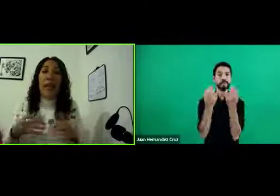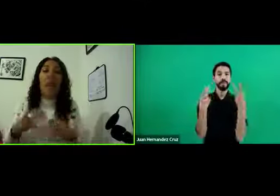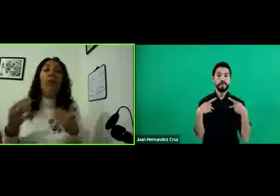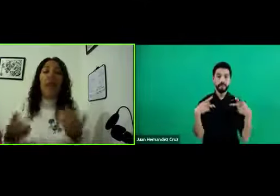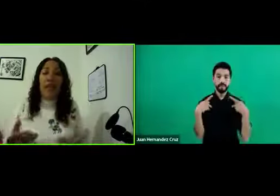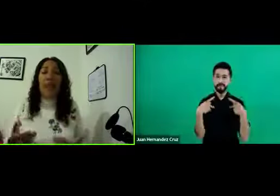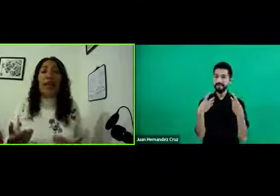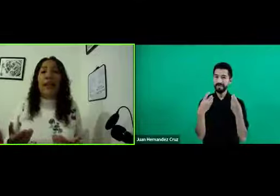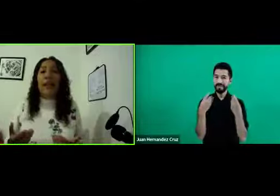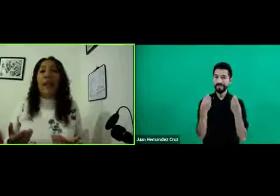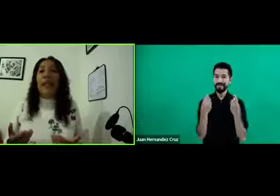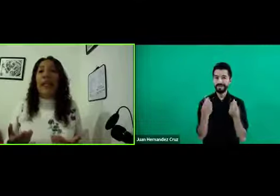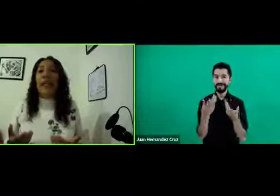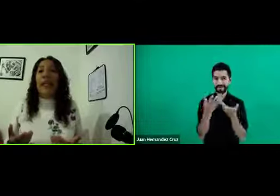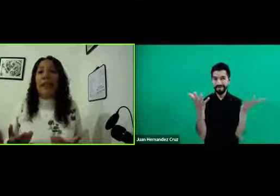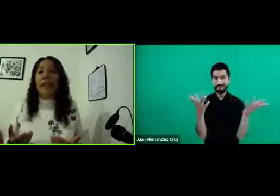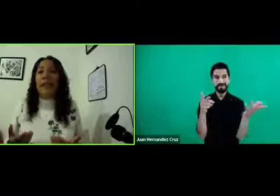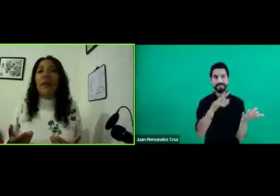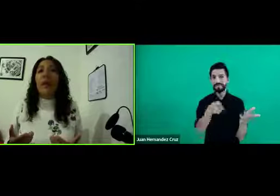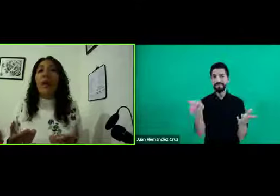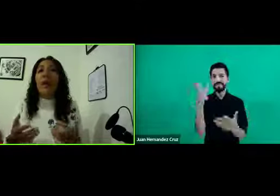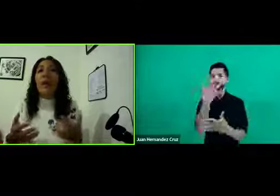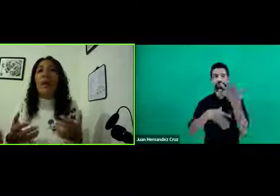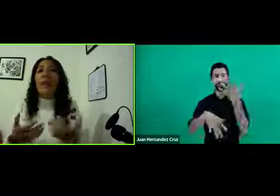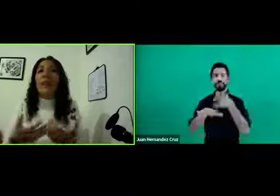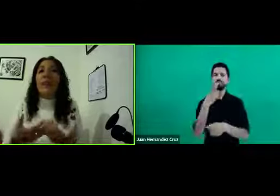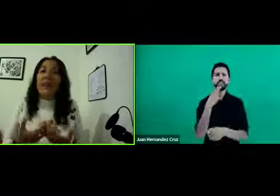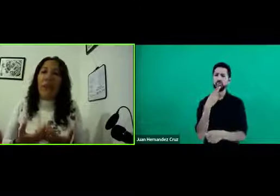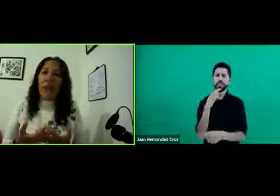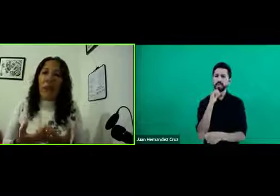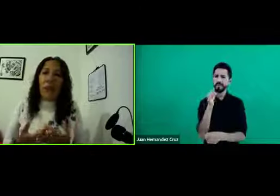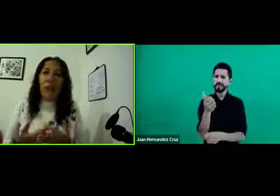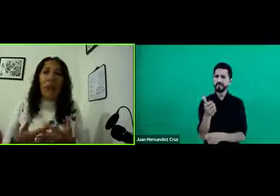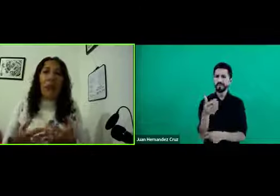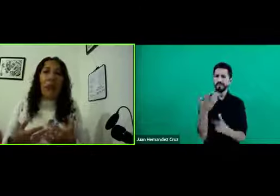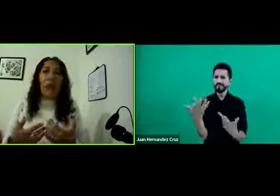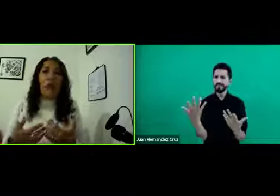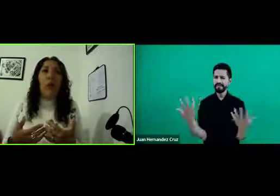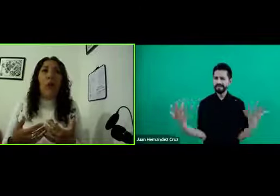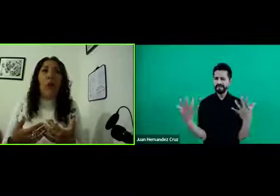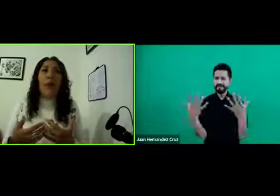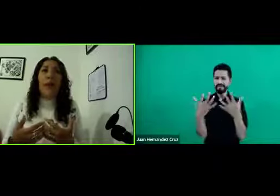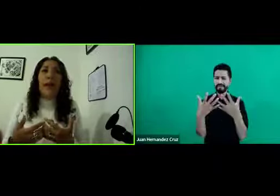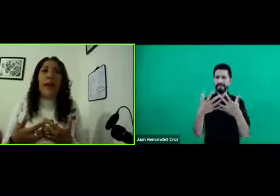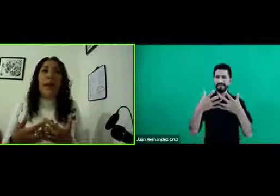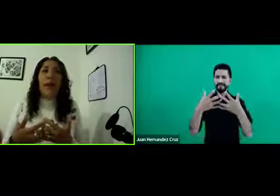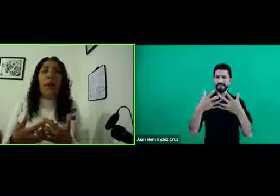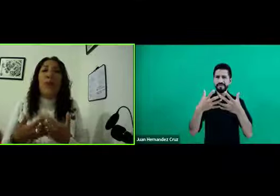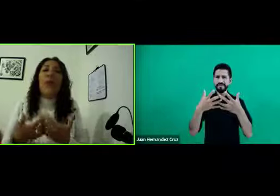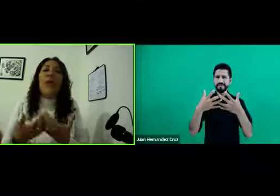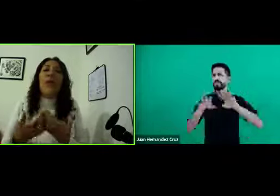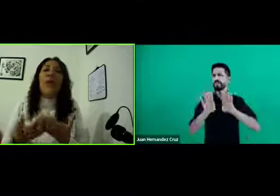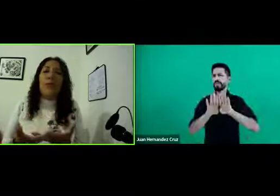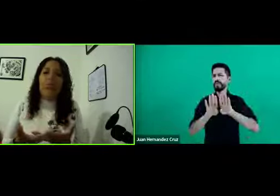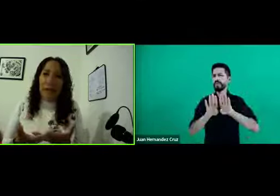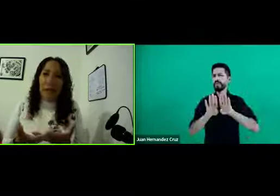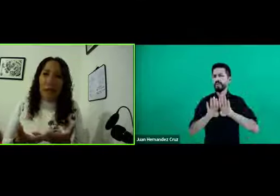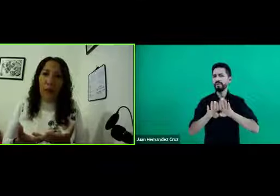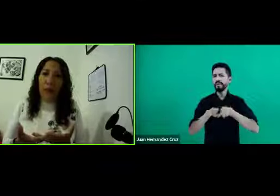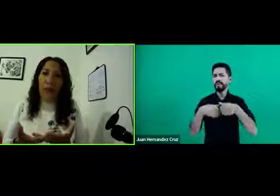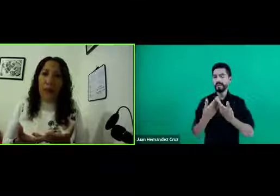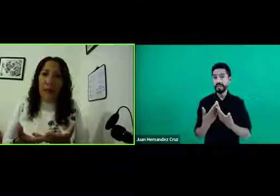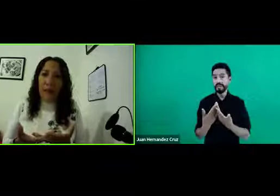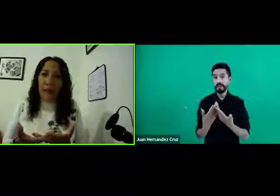que no utilizan el lenguaje de señas. ¿Cómo es esta integración ¿Cuáles son las